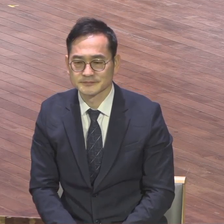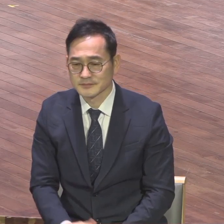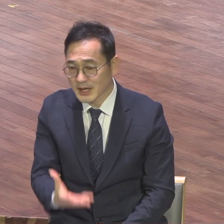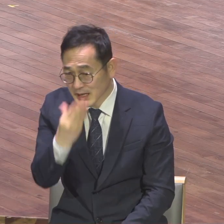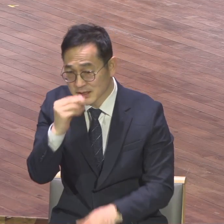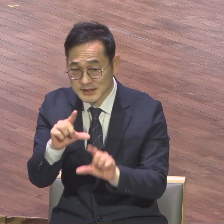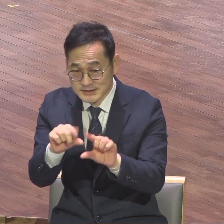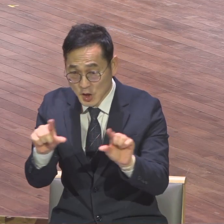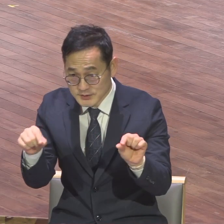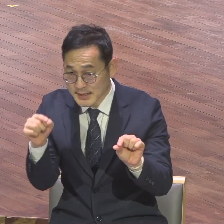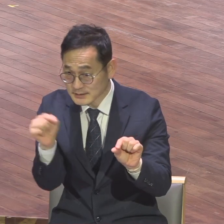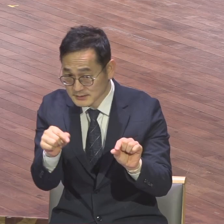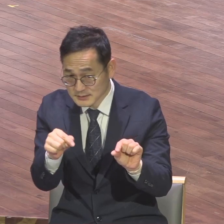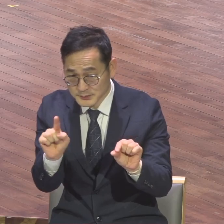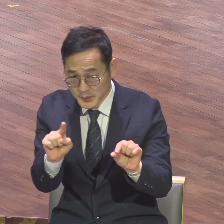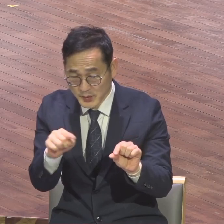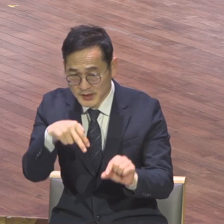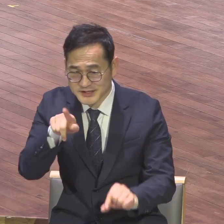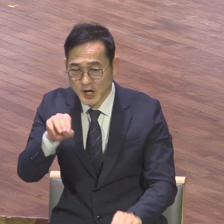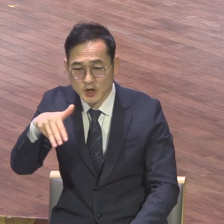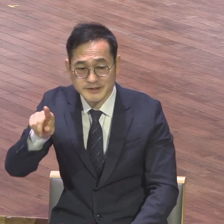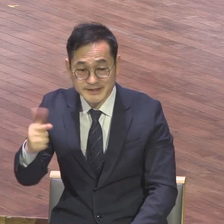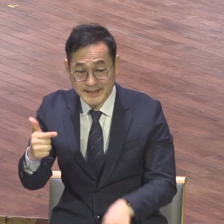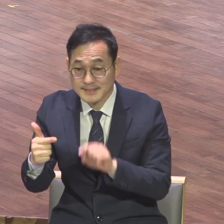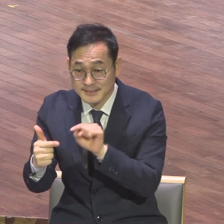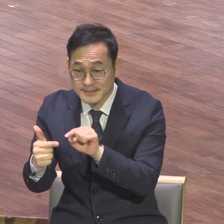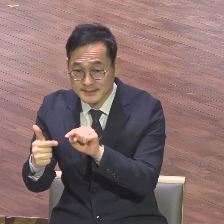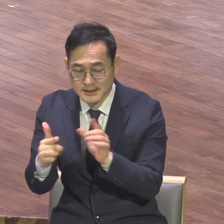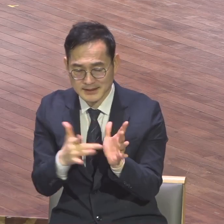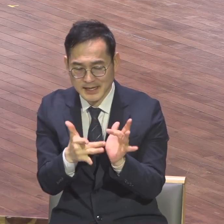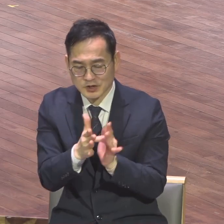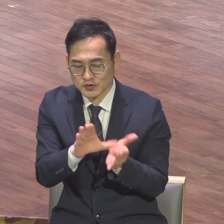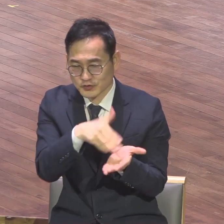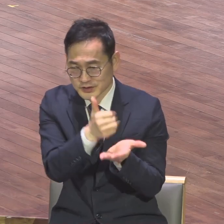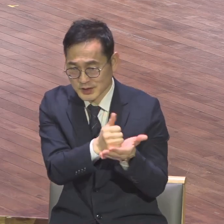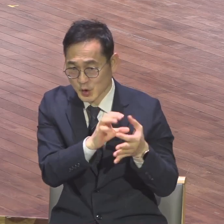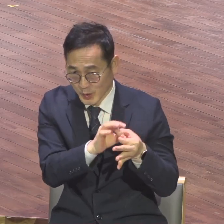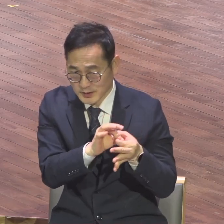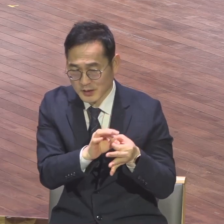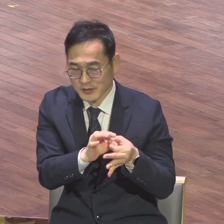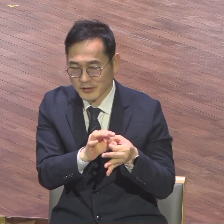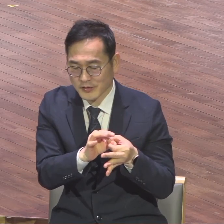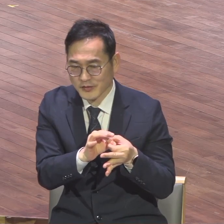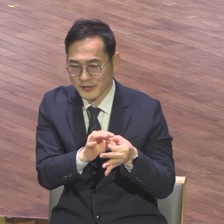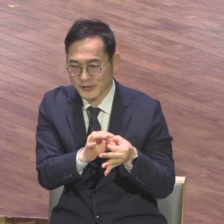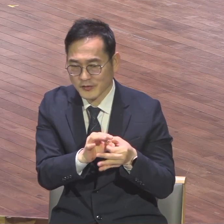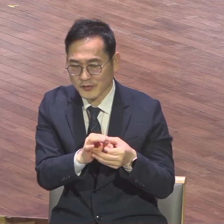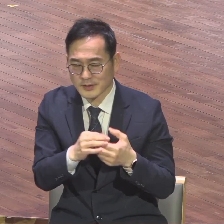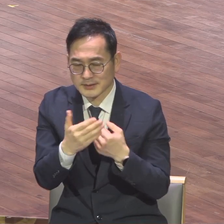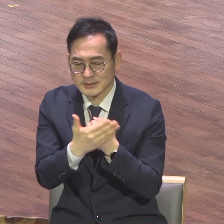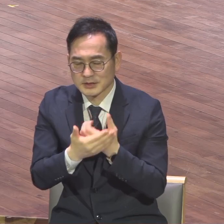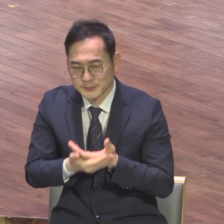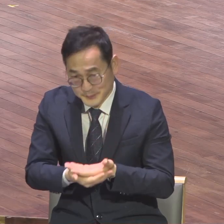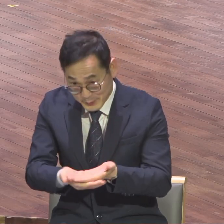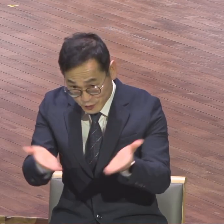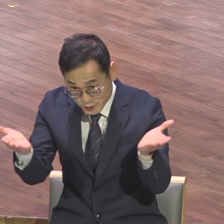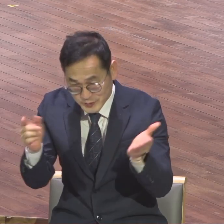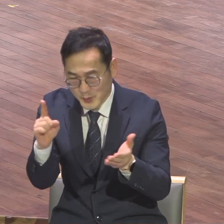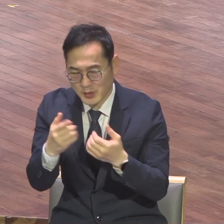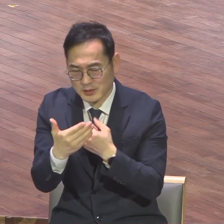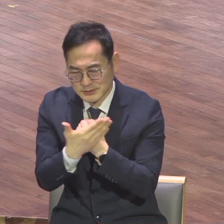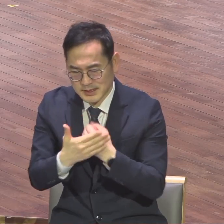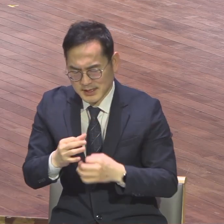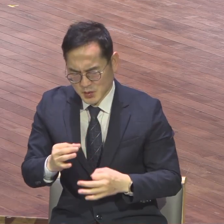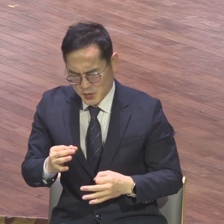성찬은요, 영적으로 예수 그리스도를 통해서 우리에게 베풀어 주신 놀라운